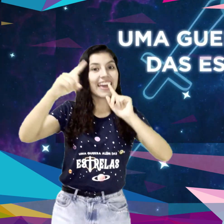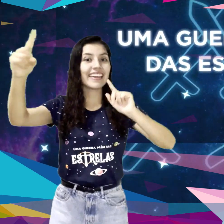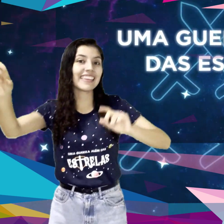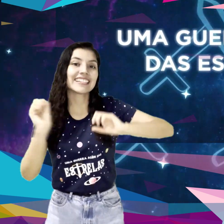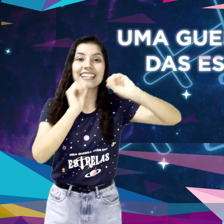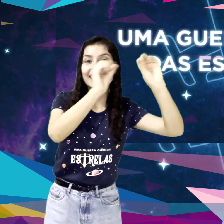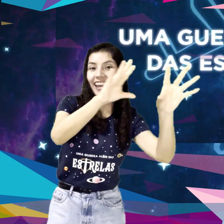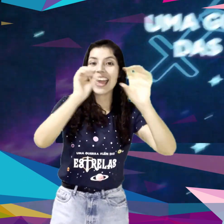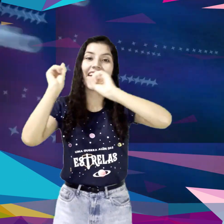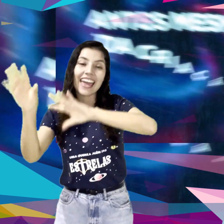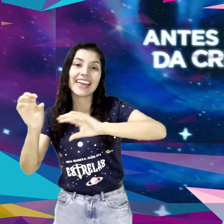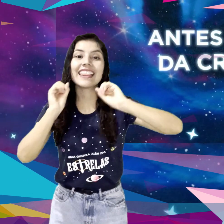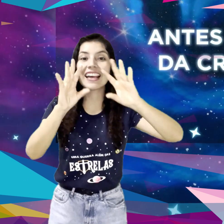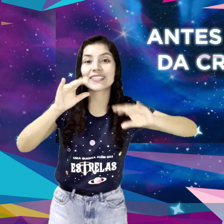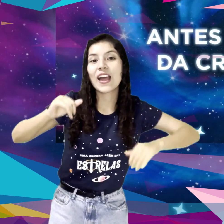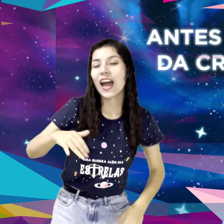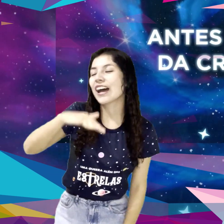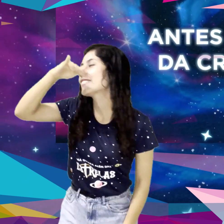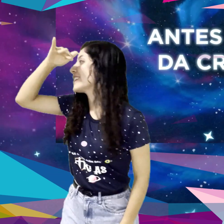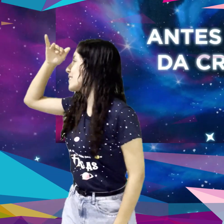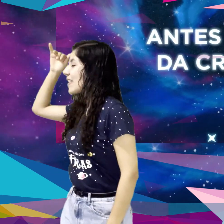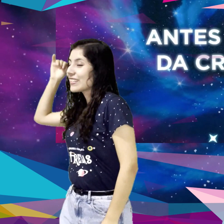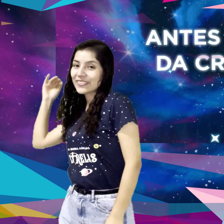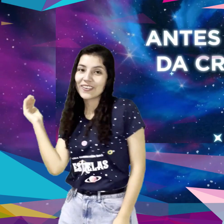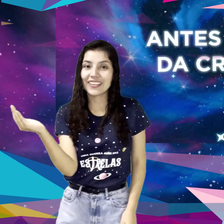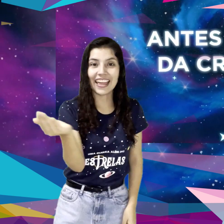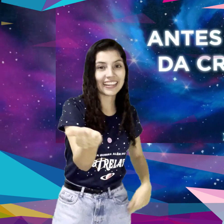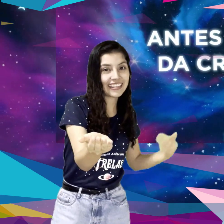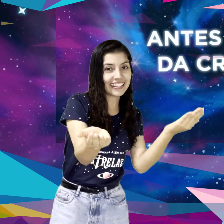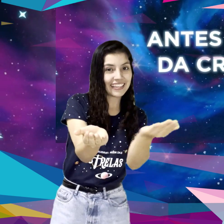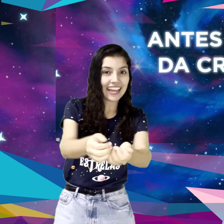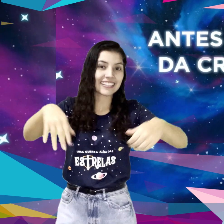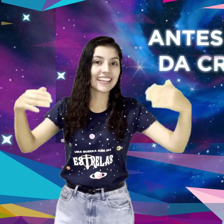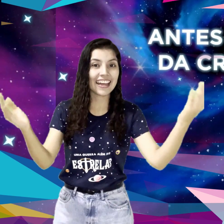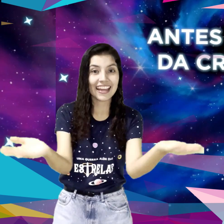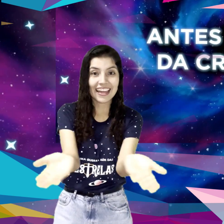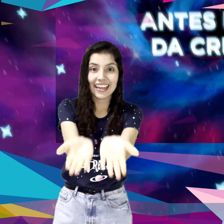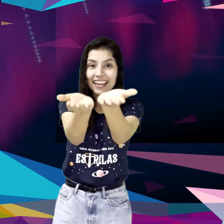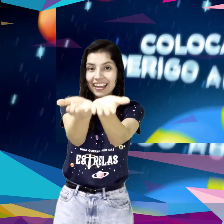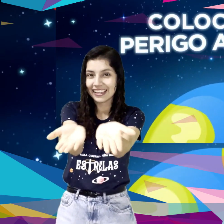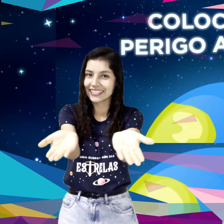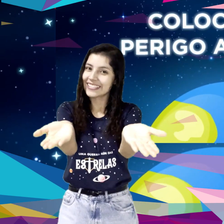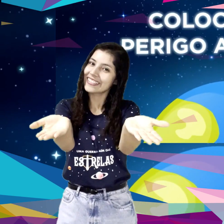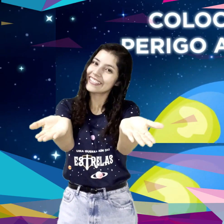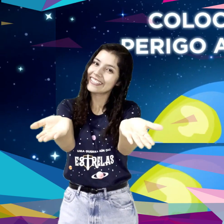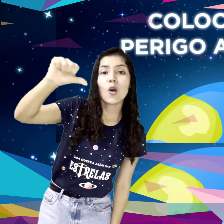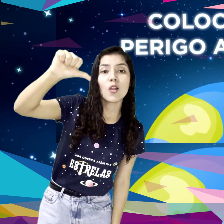além das estrelas, antes mesmo da criação